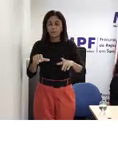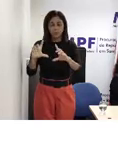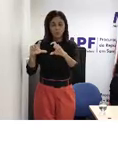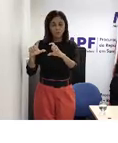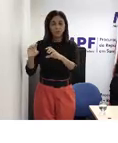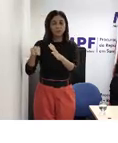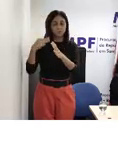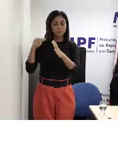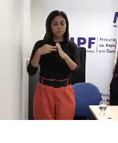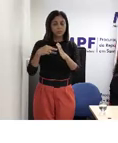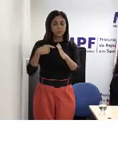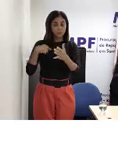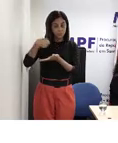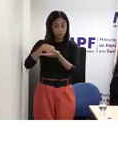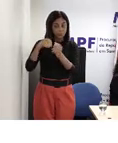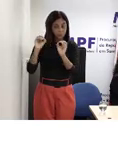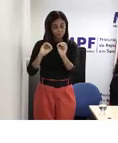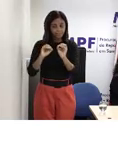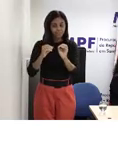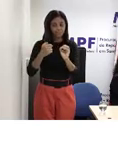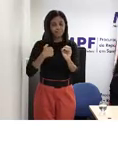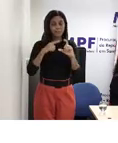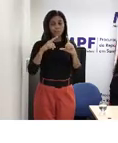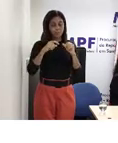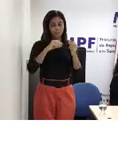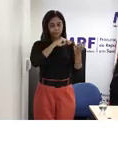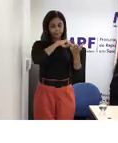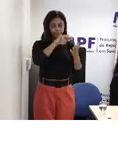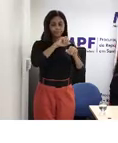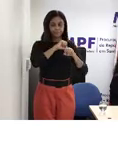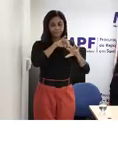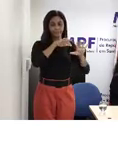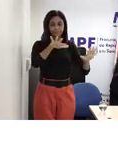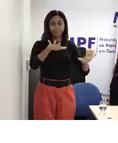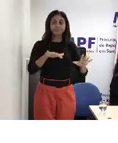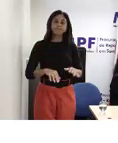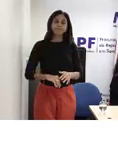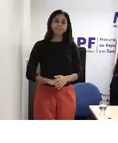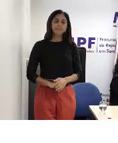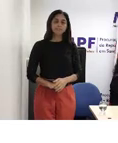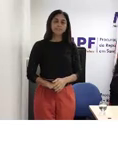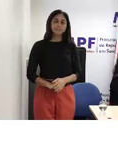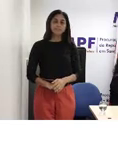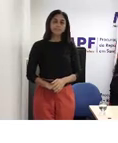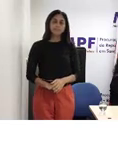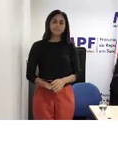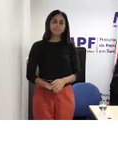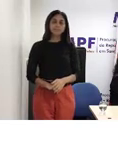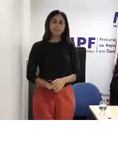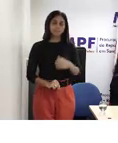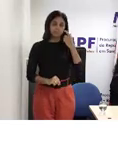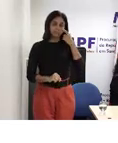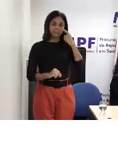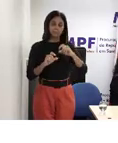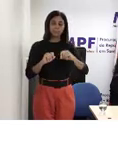satisfazer podendo ocorrer também o esto virtual bom eu fiz ess esse gráfico aqui eu tentei fazer